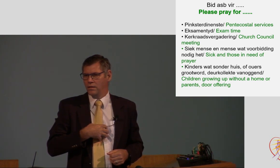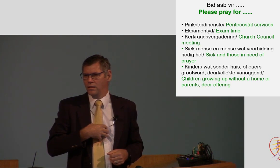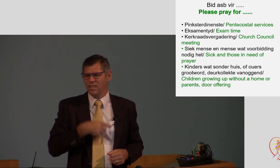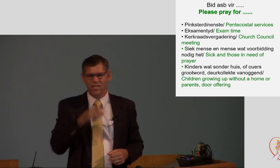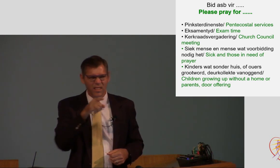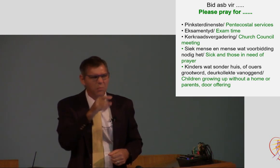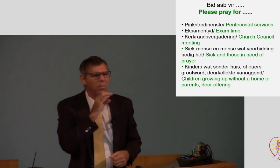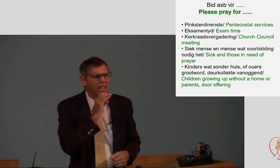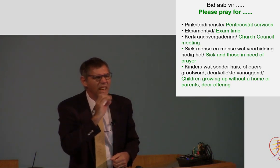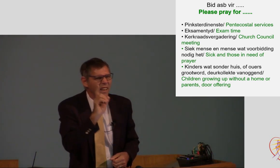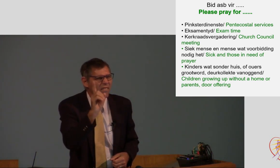Dit beteken wat?